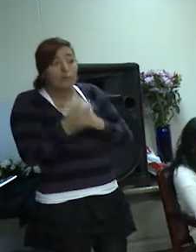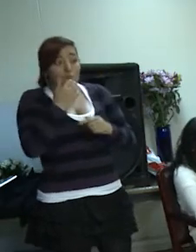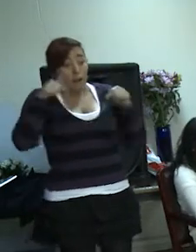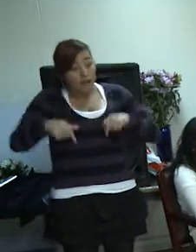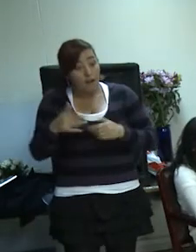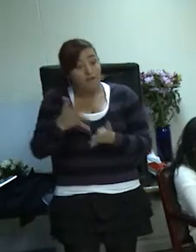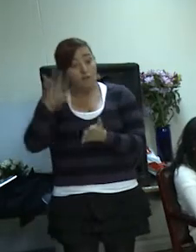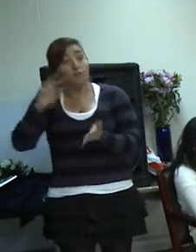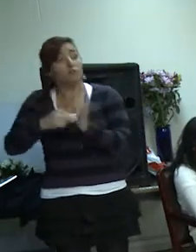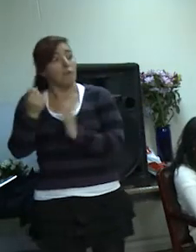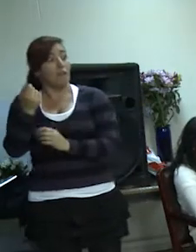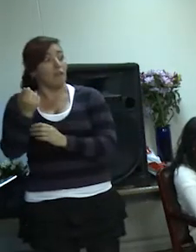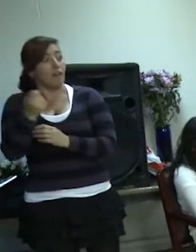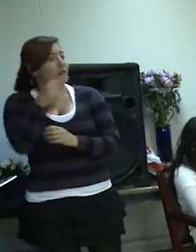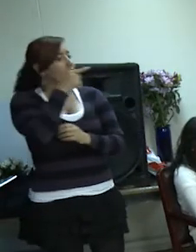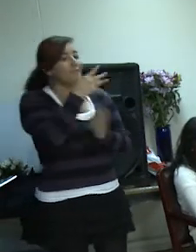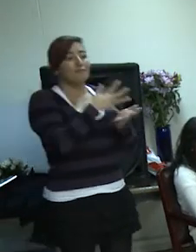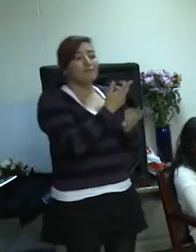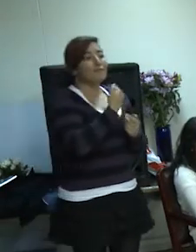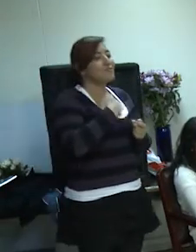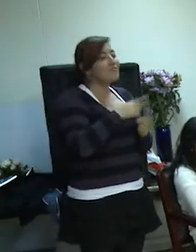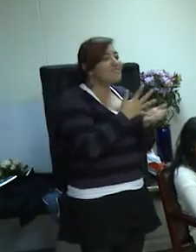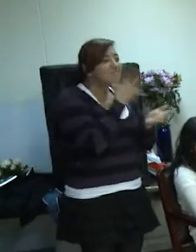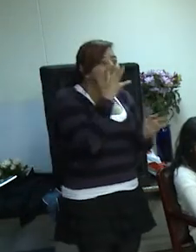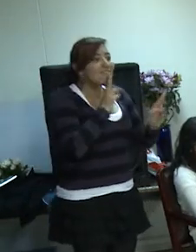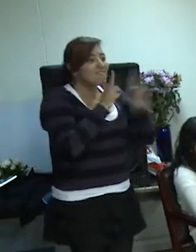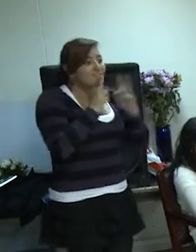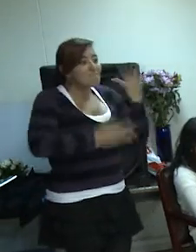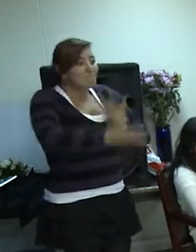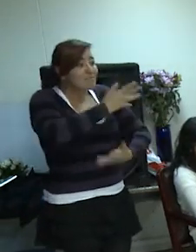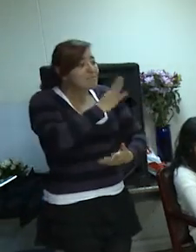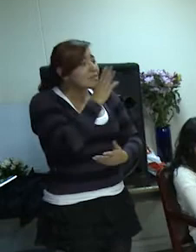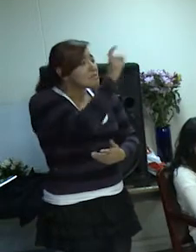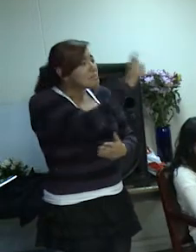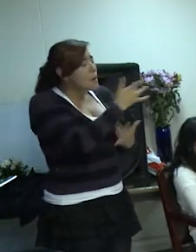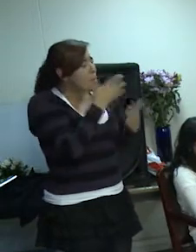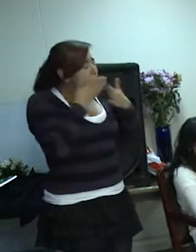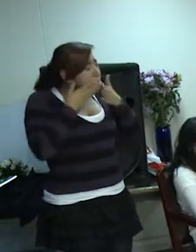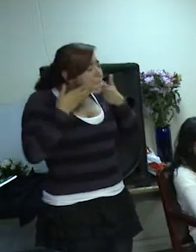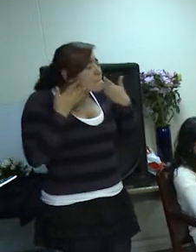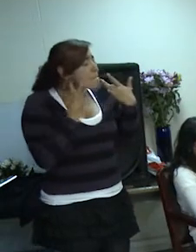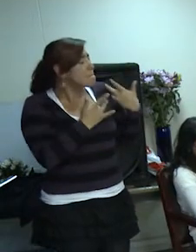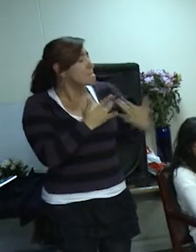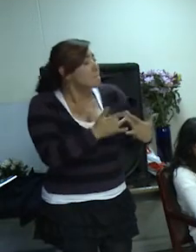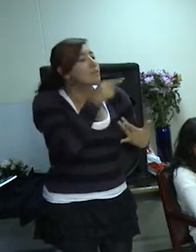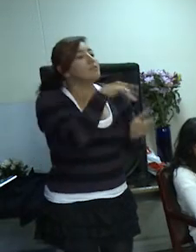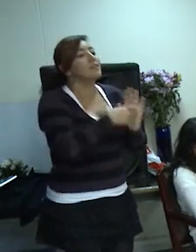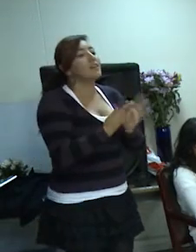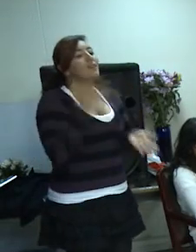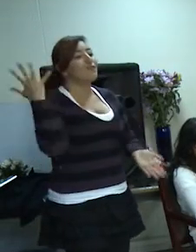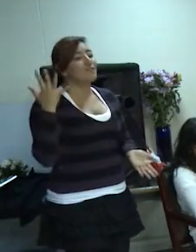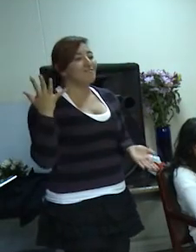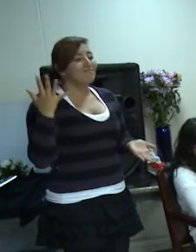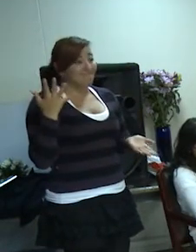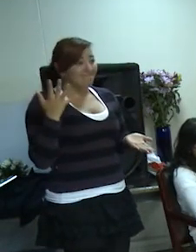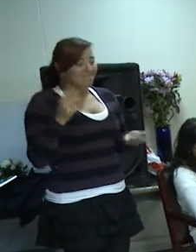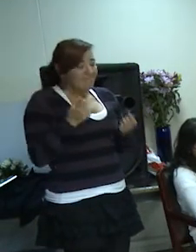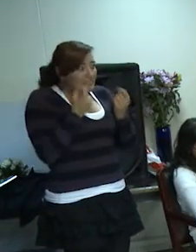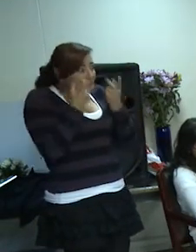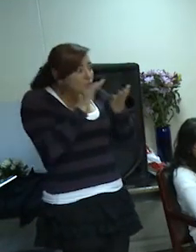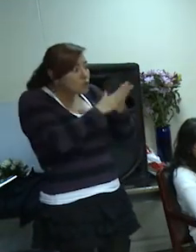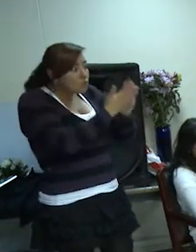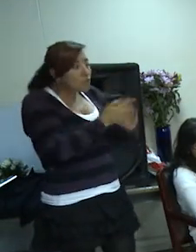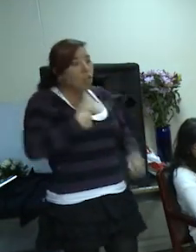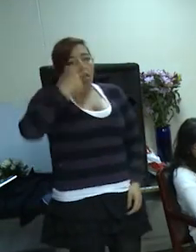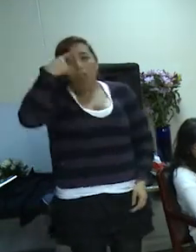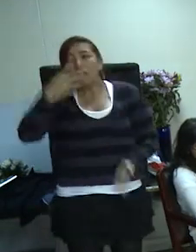Y es uno el que tiene que estar dispuesto a entrar en esa otra trama de significados que hay en las comunidades para